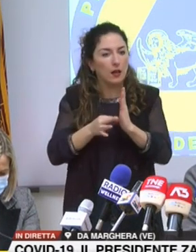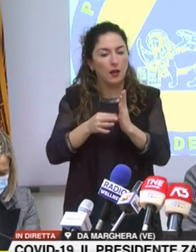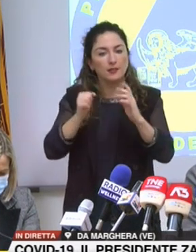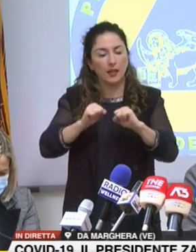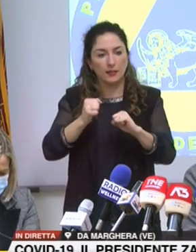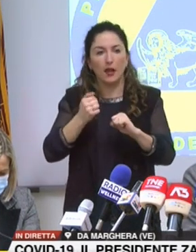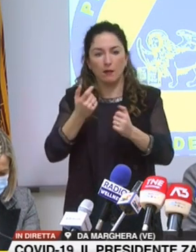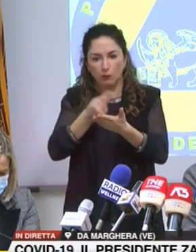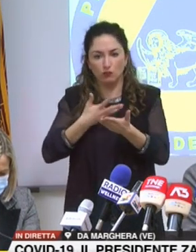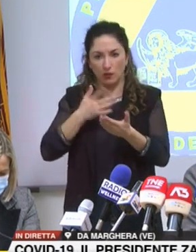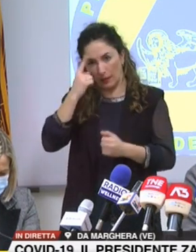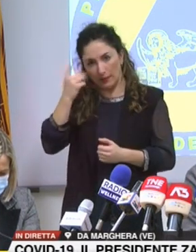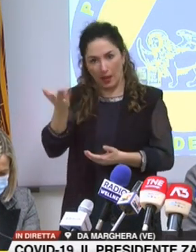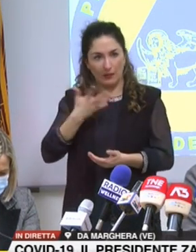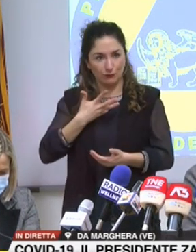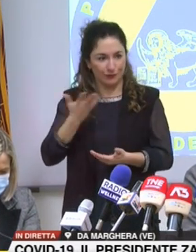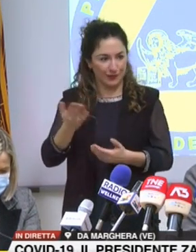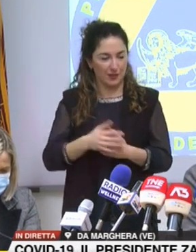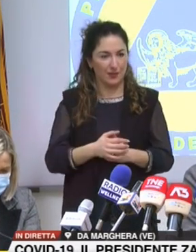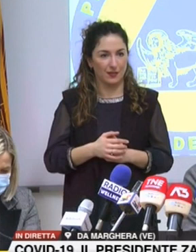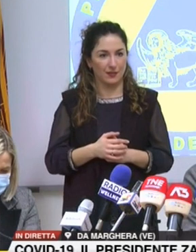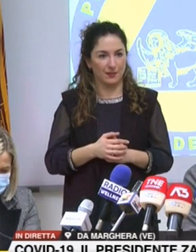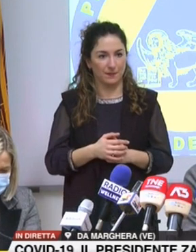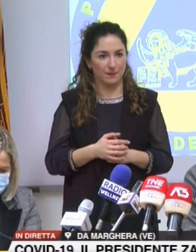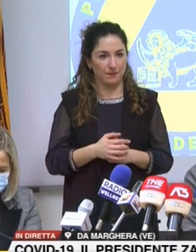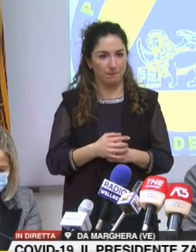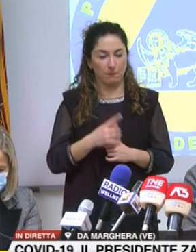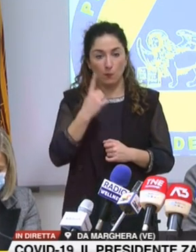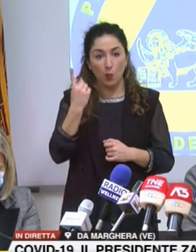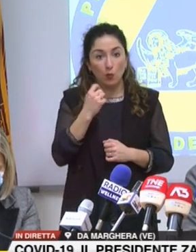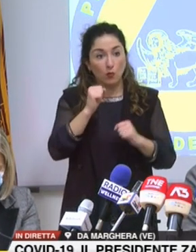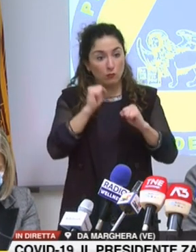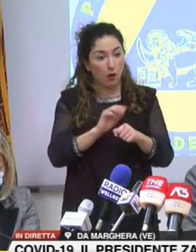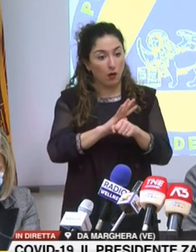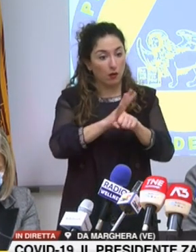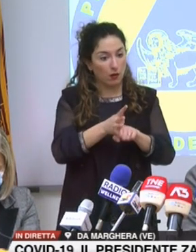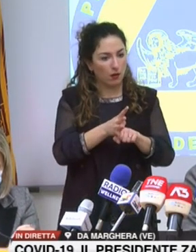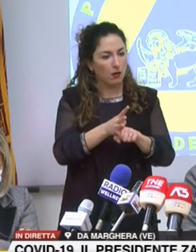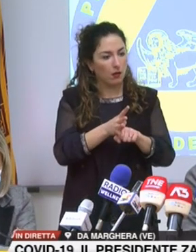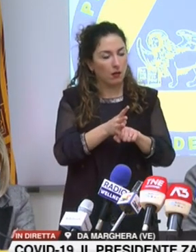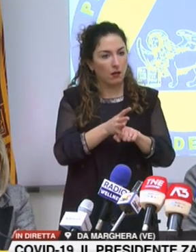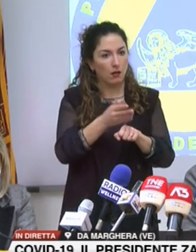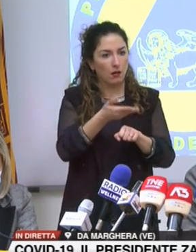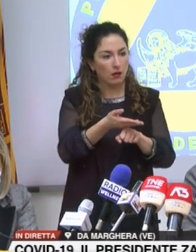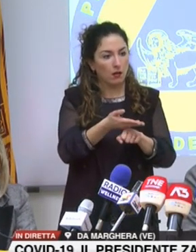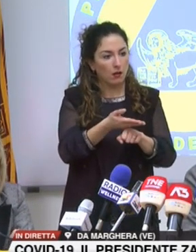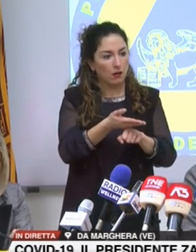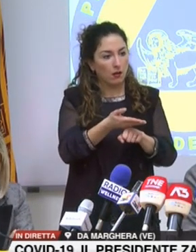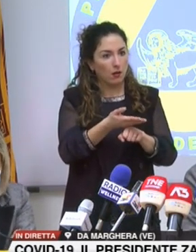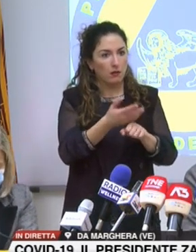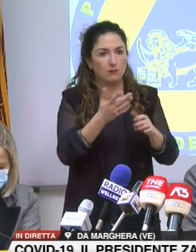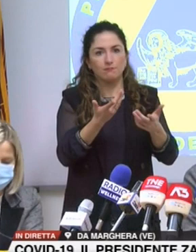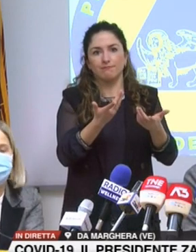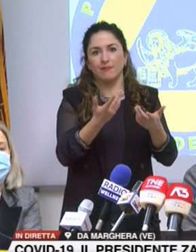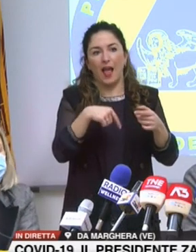un'idea, no? Cioè, chi è che può pensare di prendere in mano un paese e pensare che il tema del Covid sia una roba che vive di luce propria?